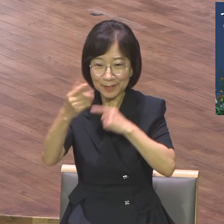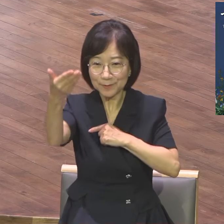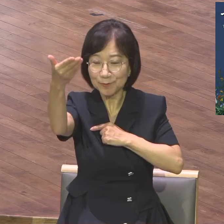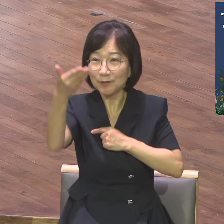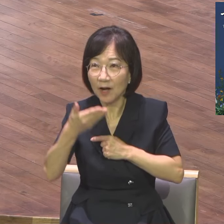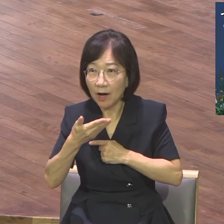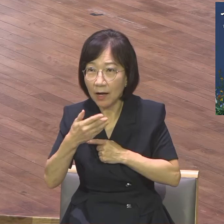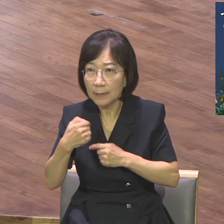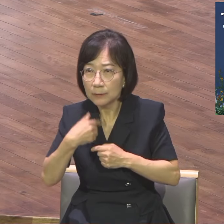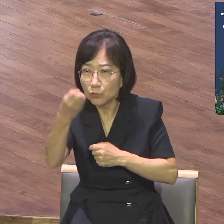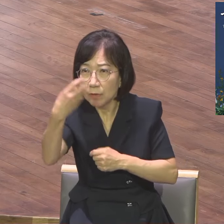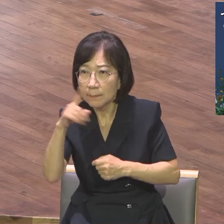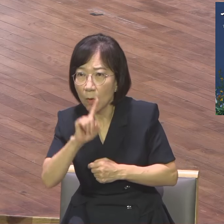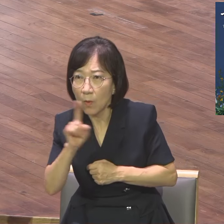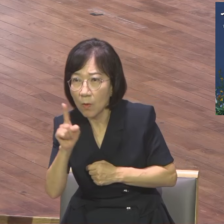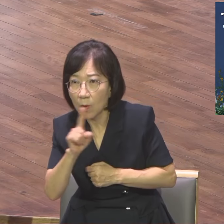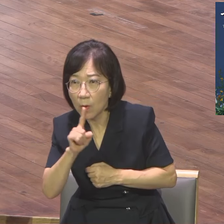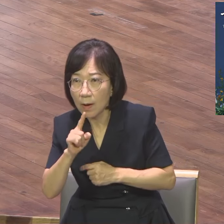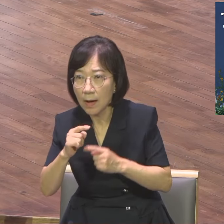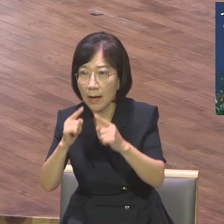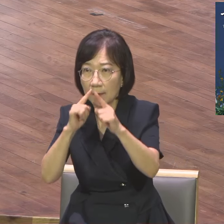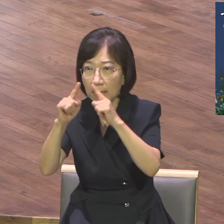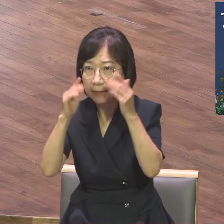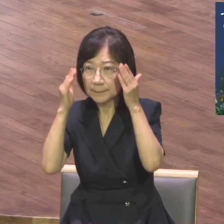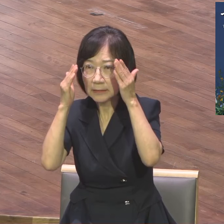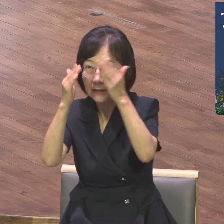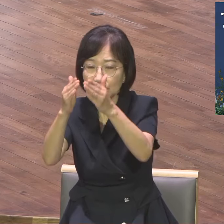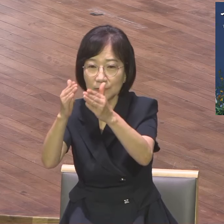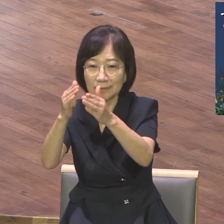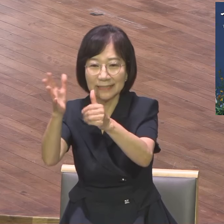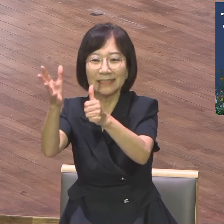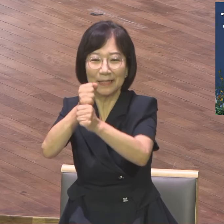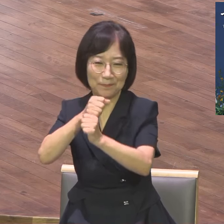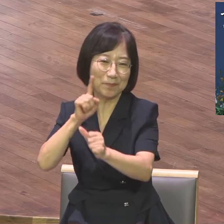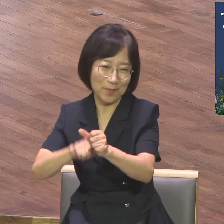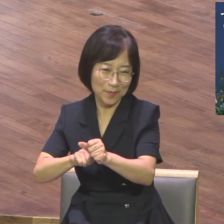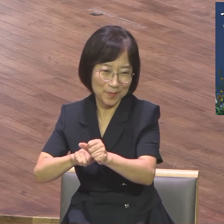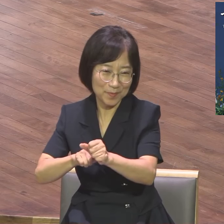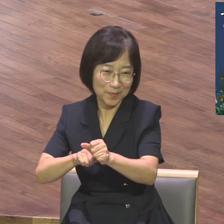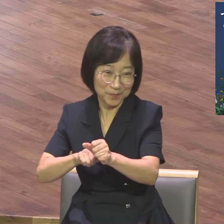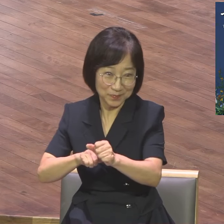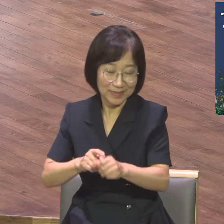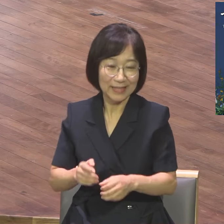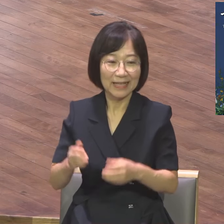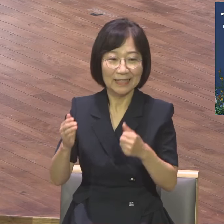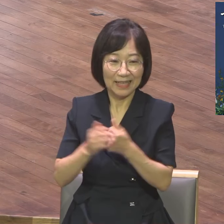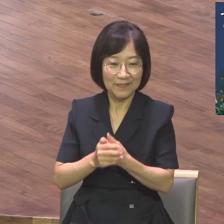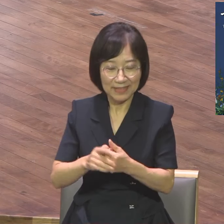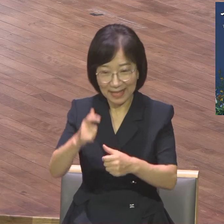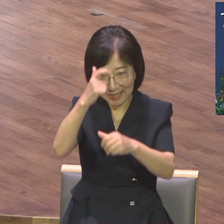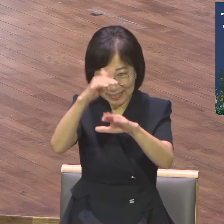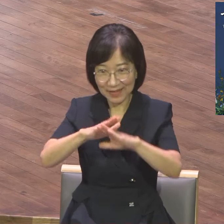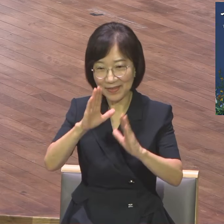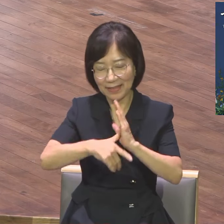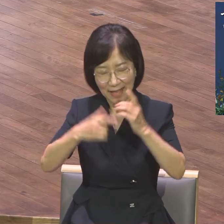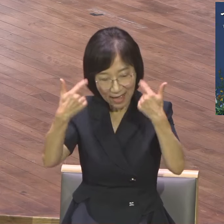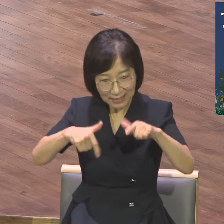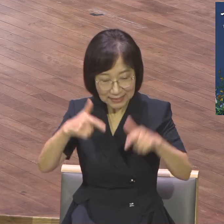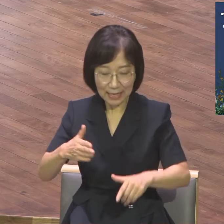예배예요. 그럼 예배 드릴 때마다 강단을 통해서 하나님이 나에게 주시는 말씀을